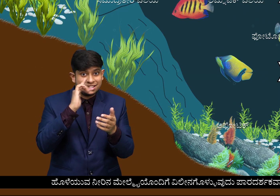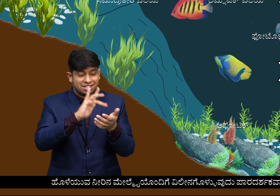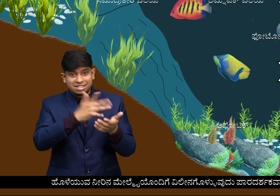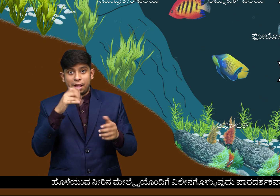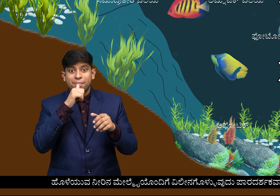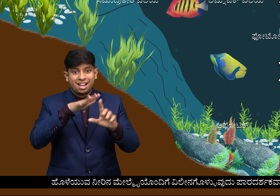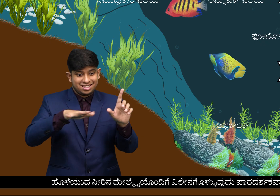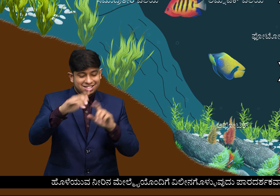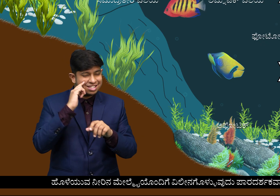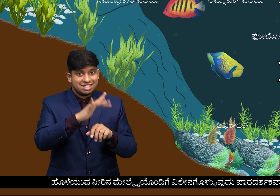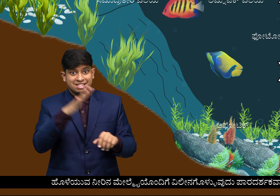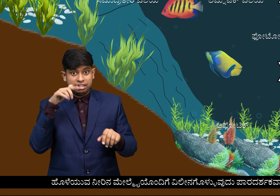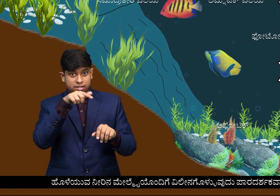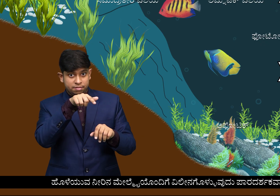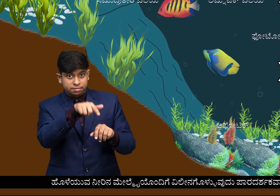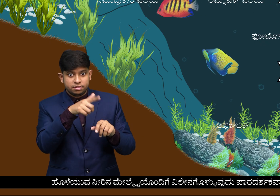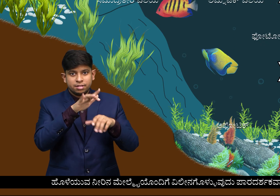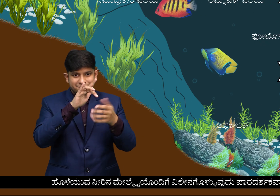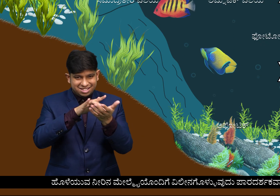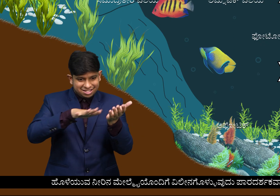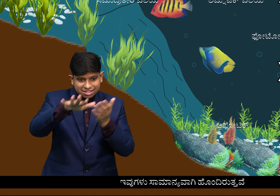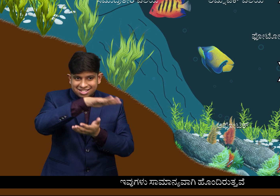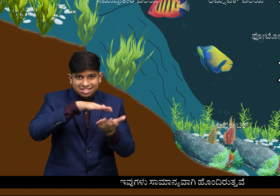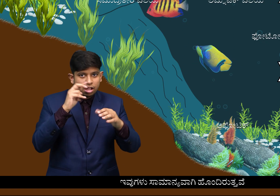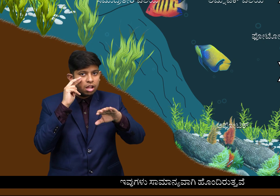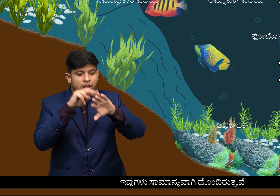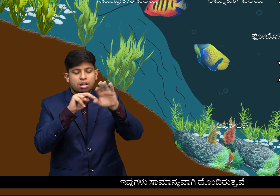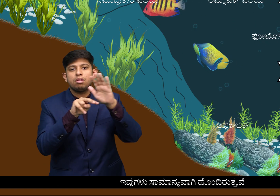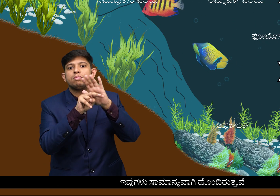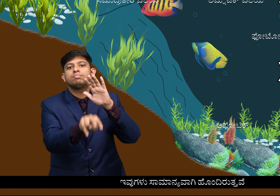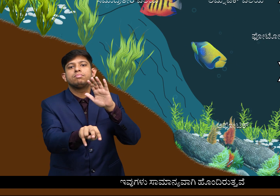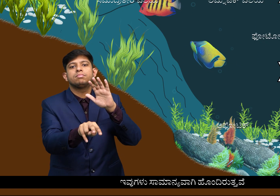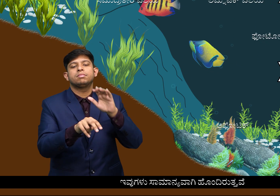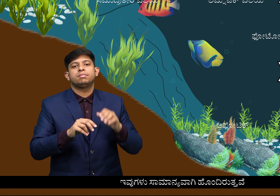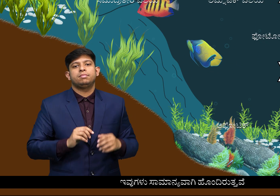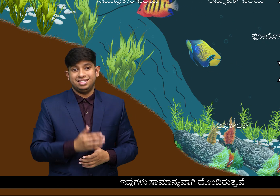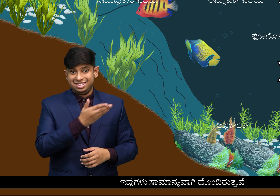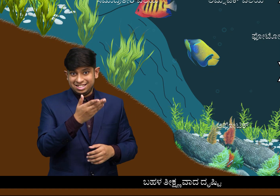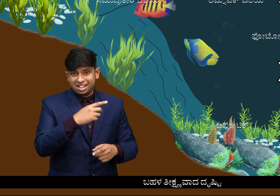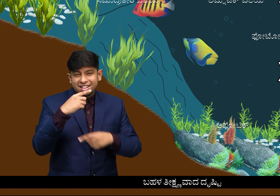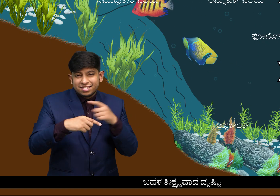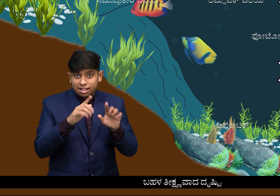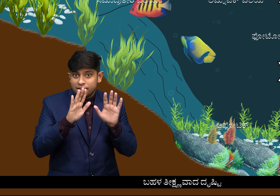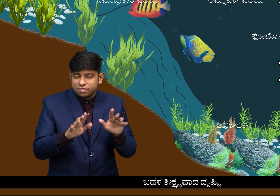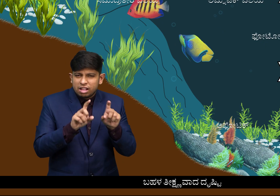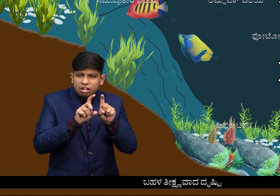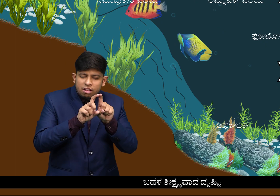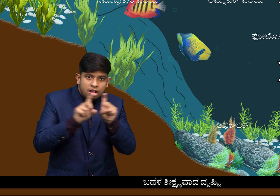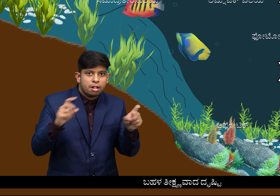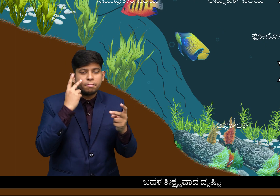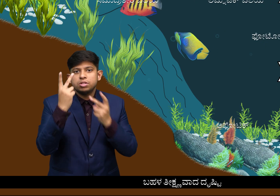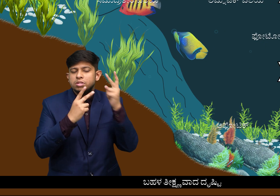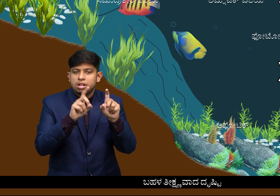ನೀರಿನ ಮೇಲ್ಮೈಯೊಂದಿಗೆ ವಿಲೀನಗೊಳ್ಳುವುದು ಪಾರದರ್ಶಕವಾಗಿರುತ್ತದೆ. ಇವುಗಳು ಸಾಮಾನ್ಯವಾಗಿ ಹೊಂದಿರುತ್ತದೆ ಬಹಳ ತೀಕ್ಷ್ಣವಾದ